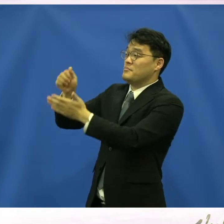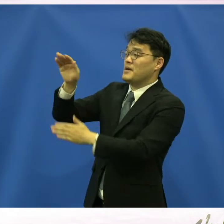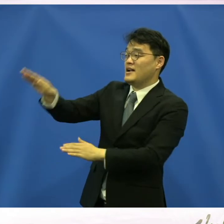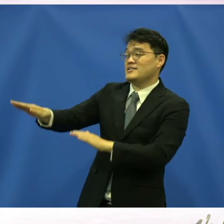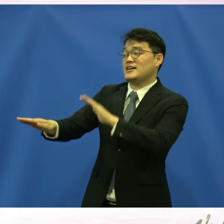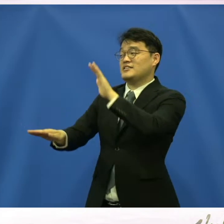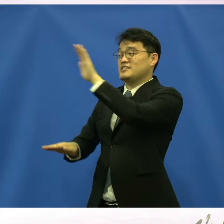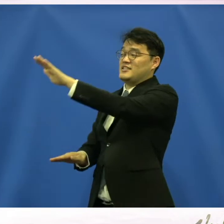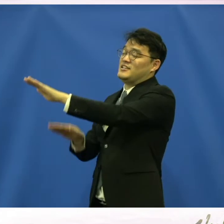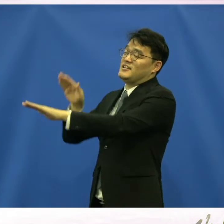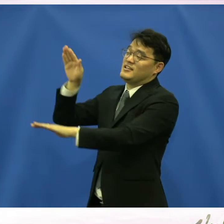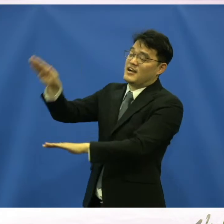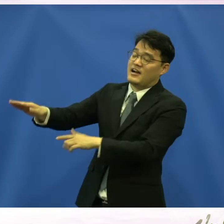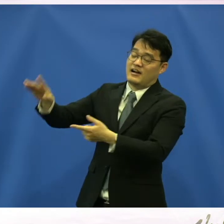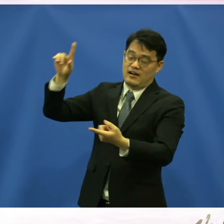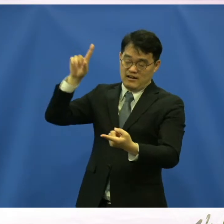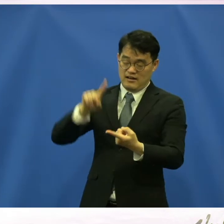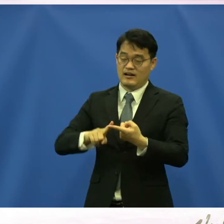주님 발같이